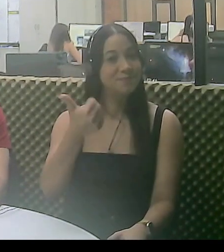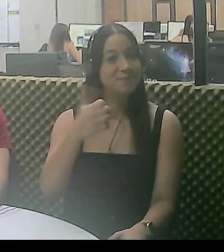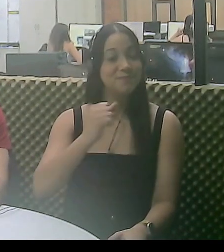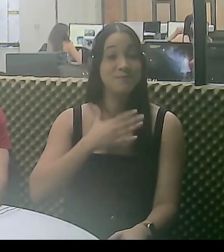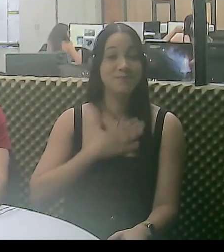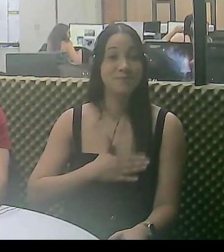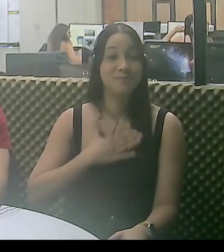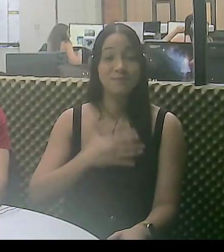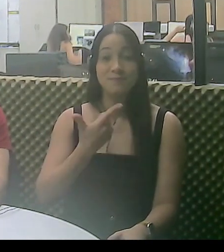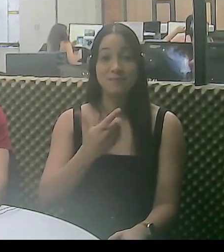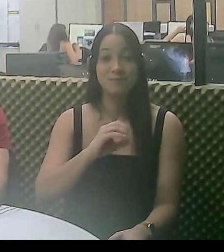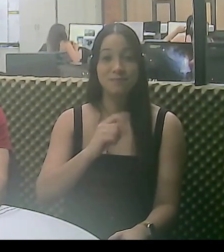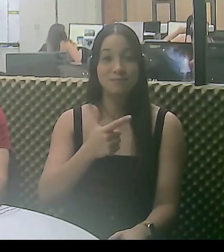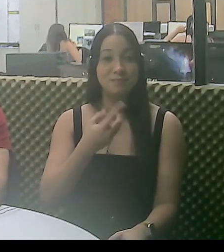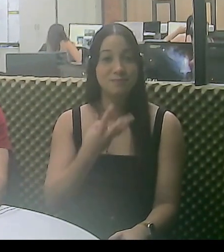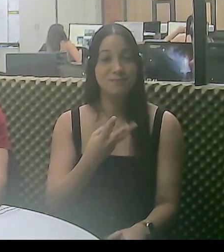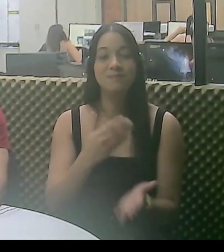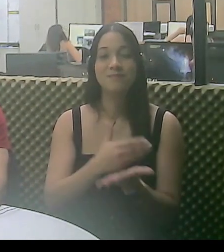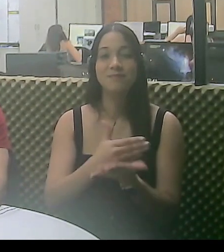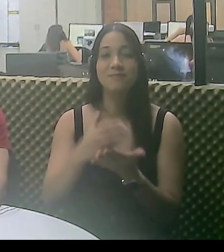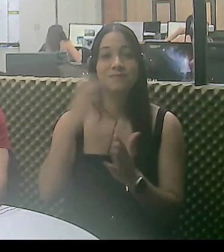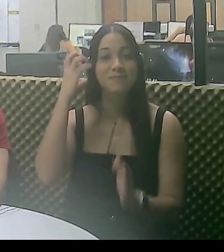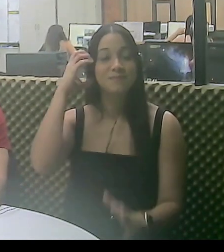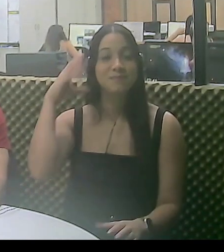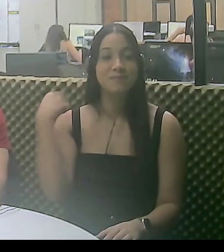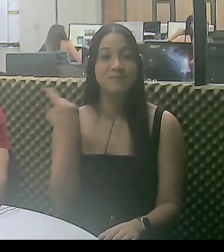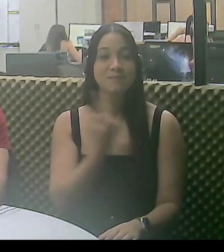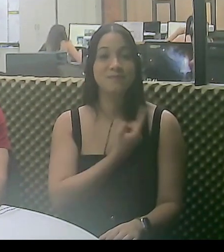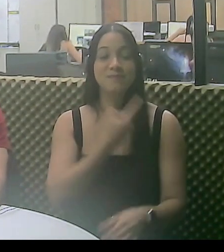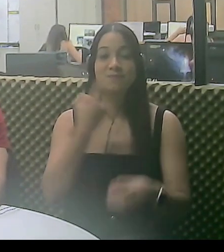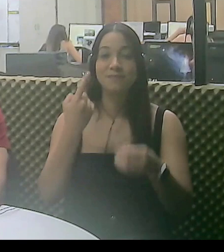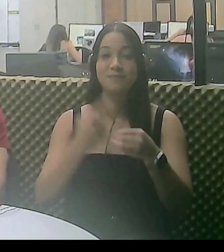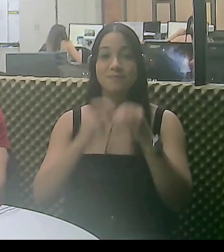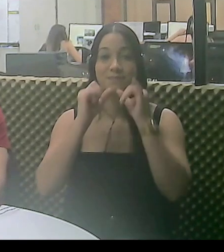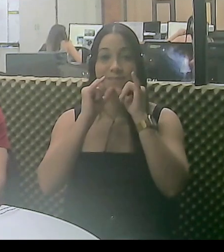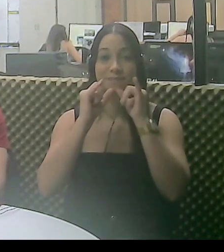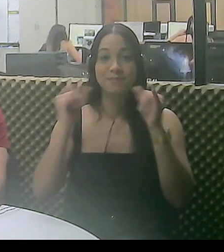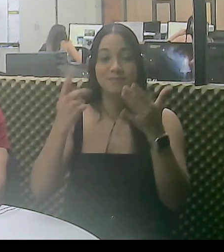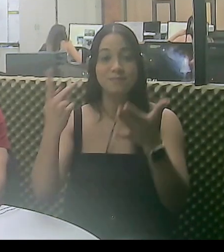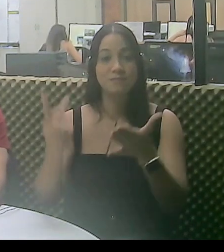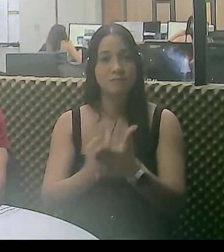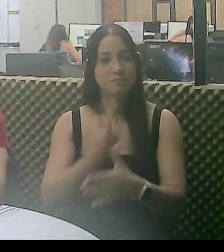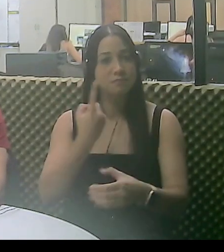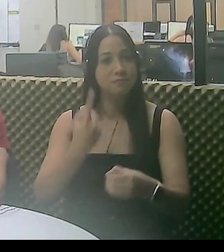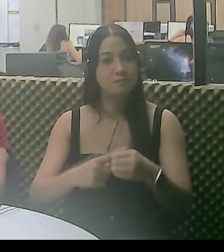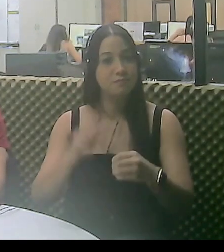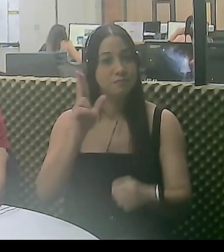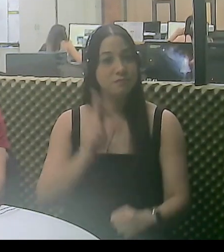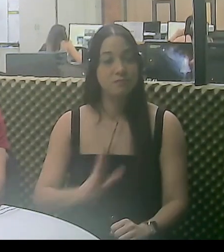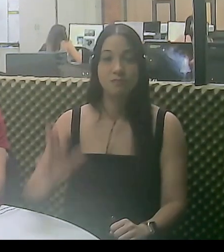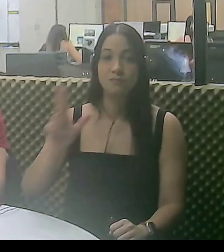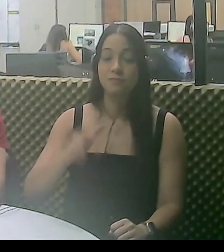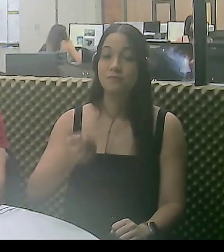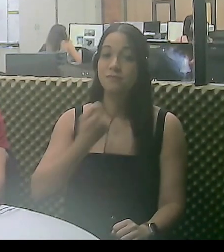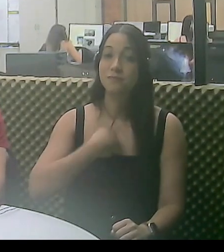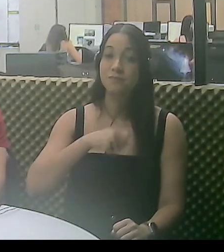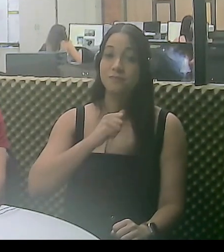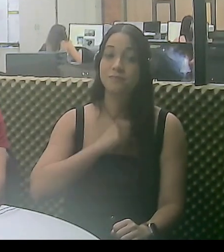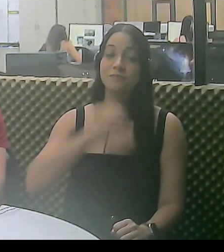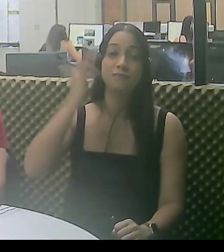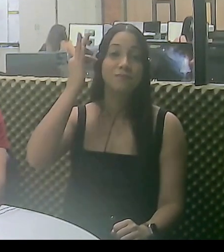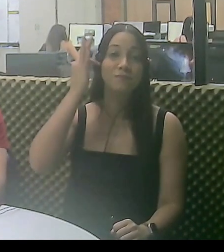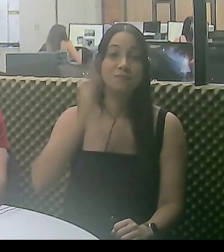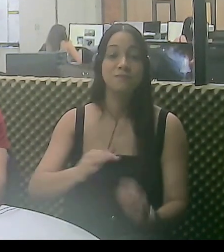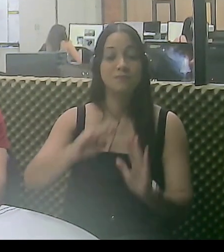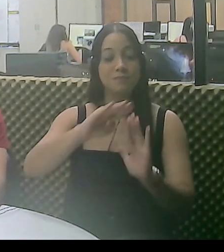Olá, boa tarde. Hoje é sexta-feira, dia 18 de agosto de 2023. Está no ar a Rádio Nossa Cidade com um boletim de notícias sobre o que de